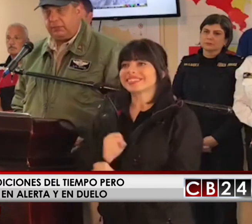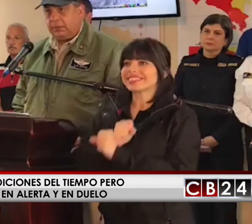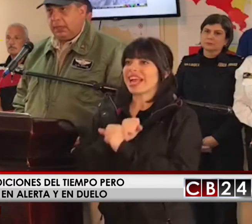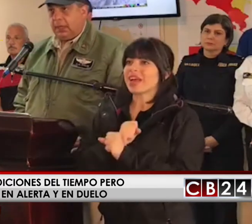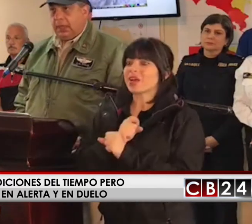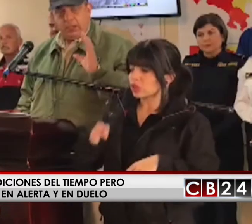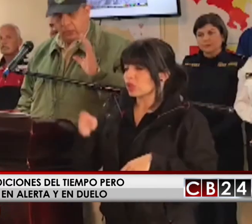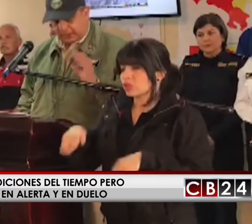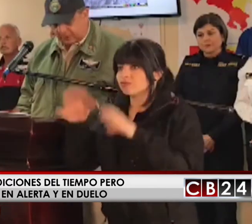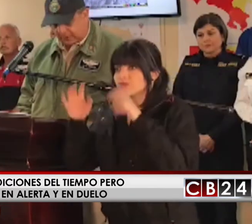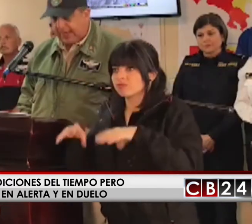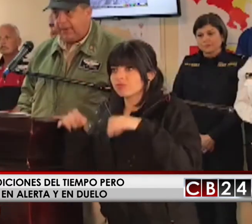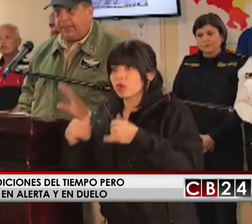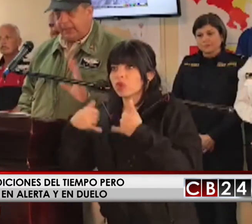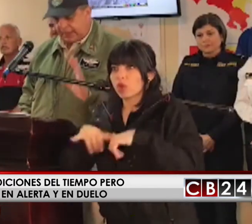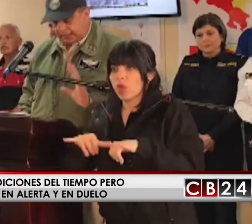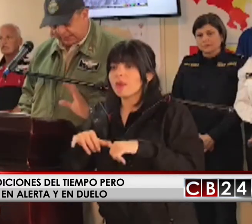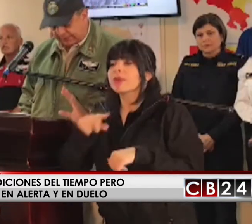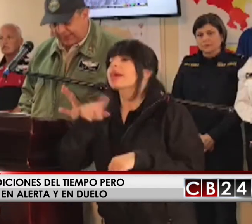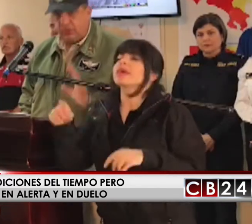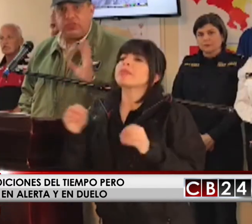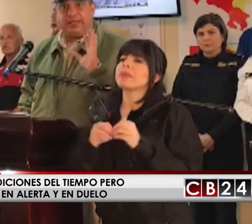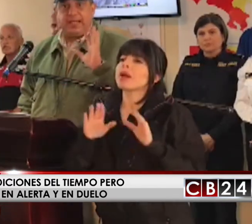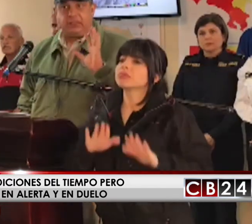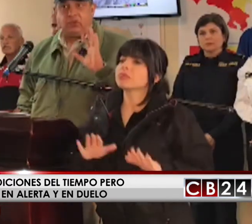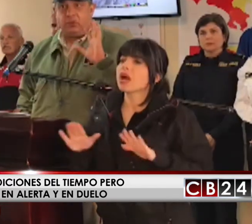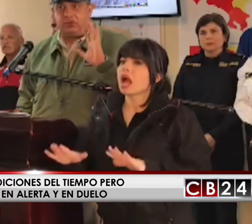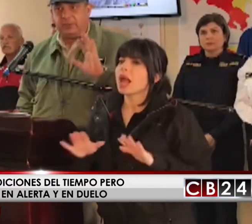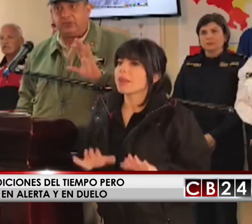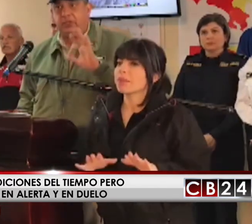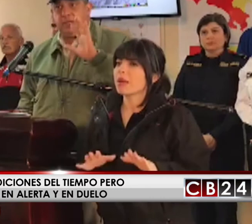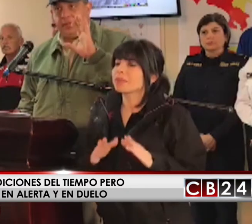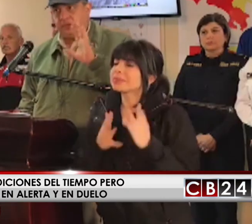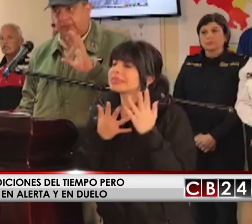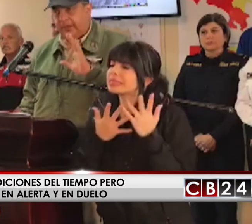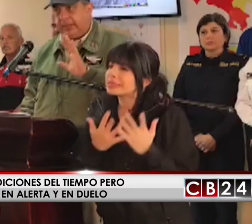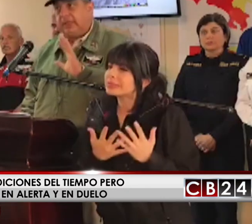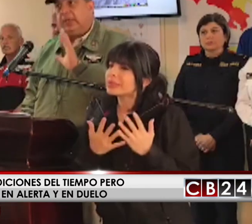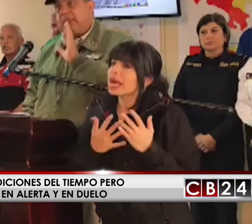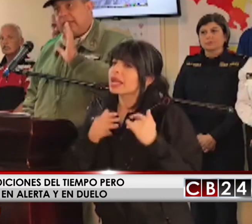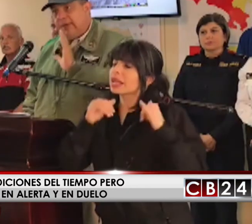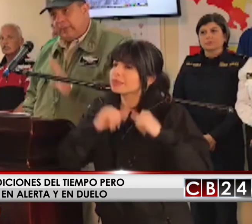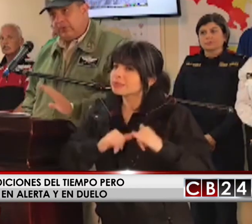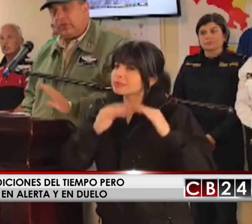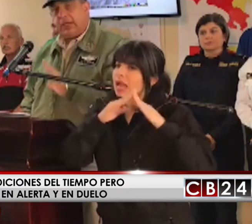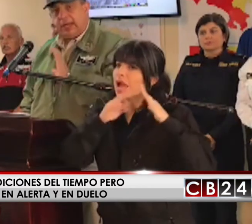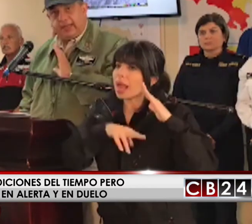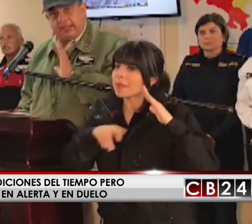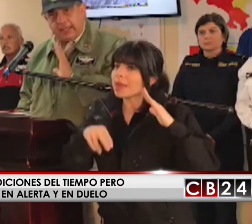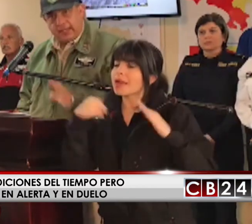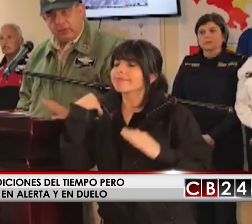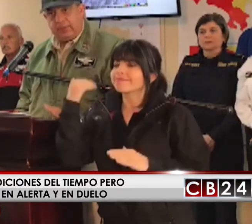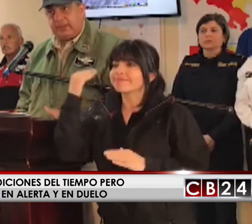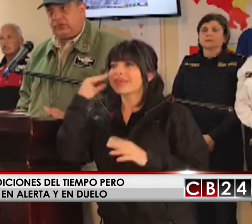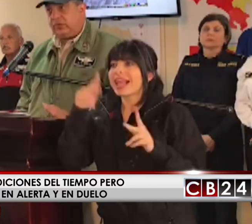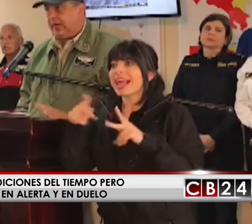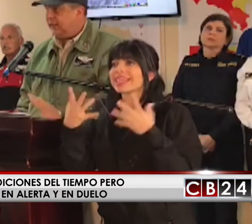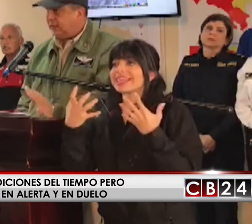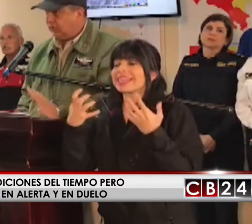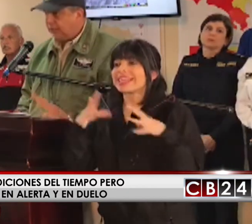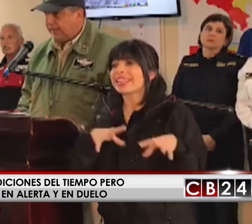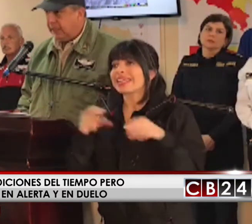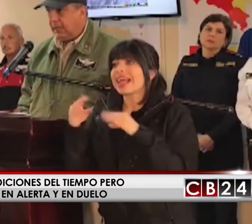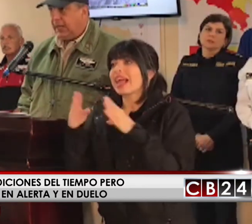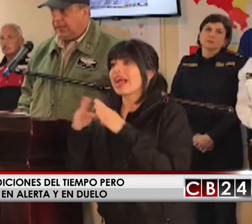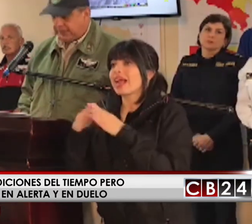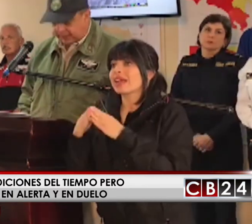producir guardemos la calma y esperemos tanto como sea posible en los albergues sabemos que la gente quiere volver a sus hogares